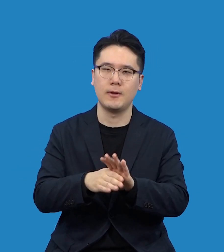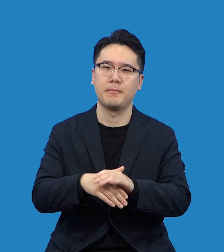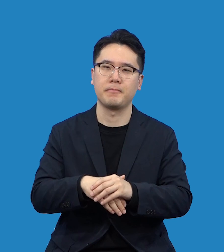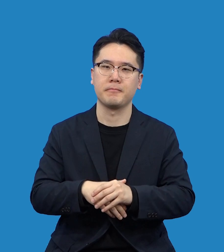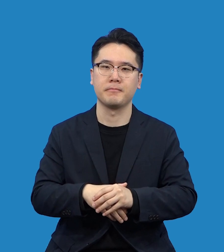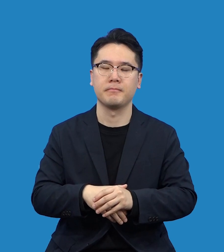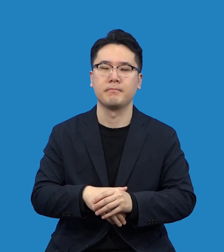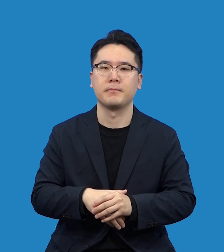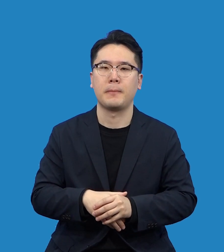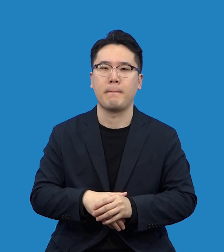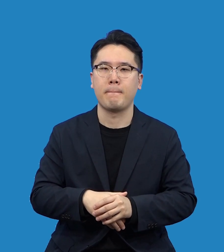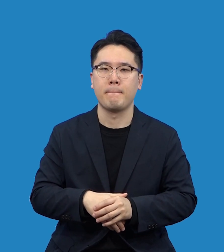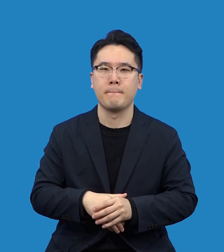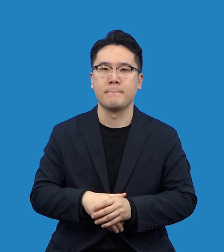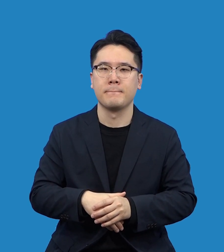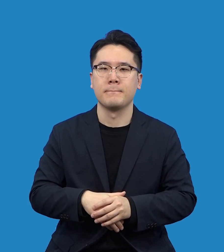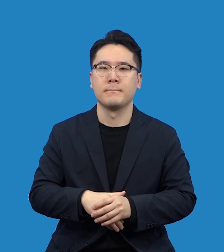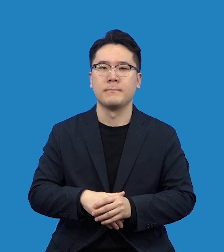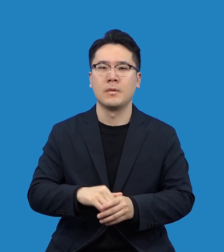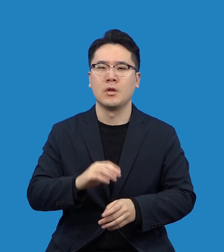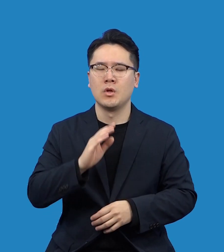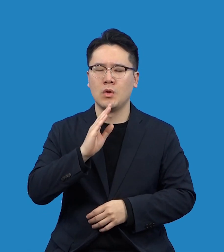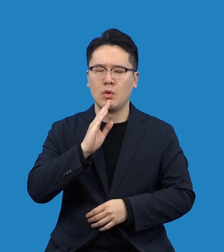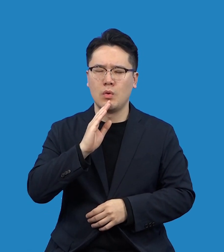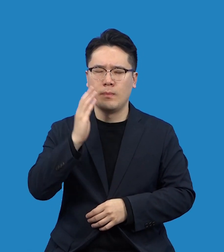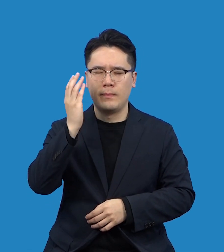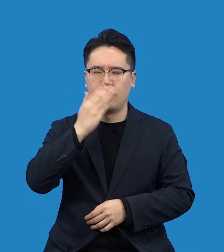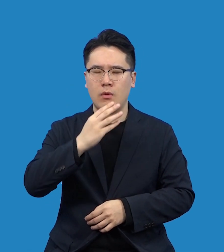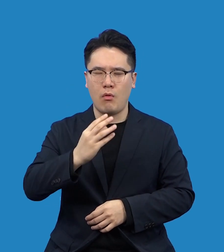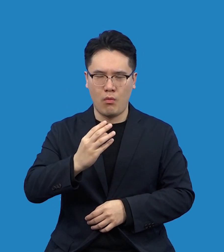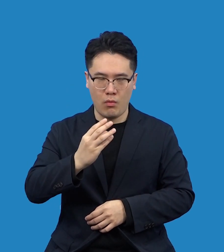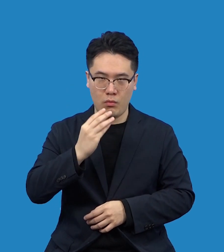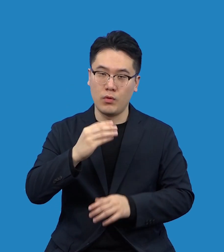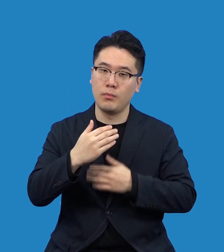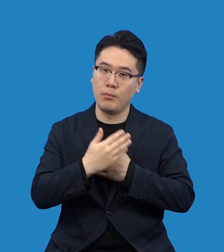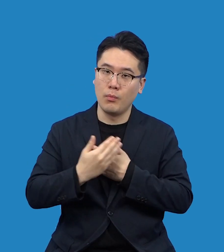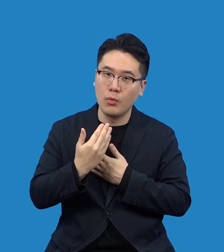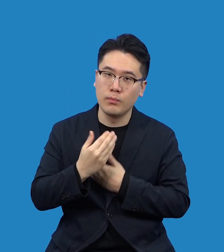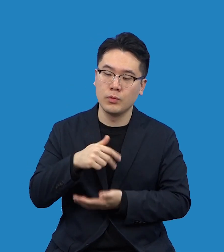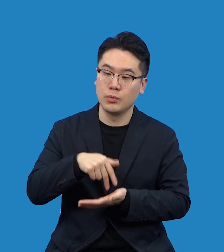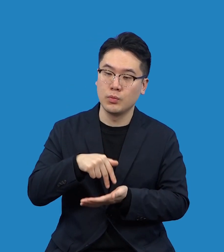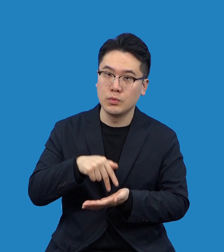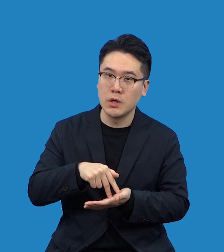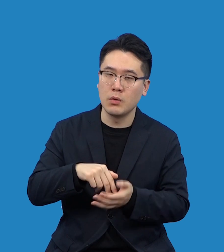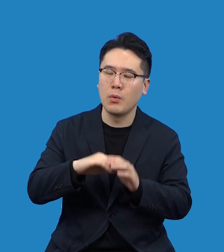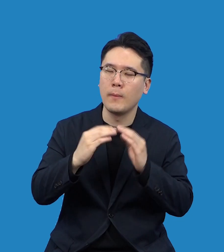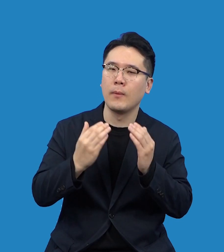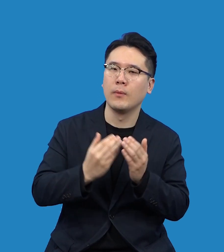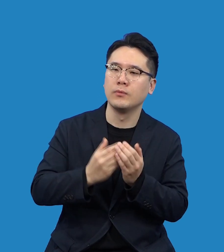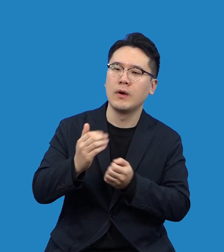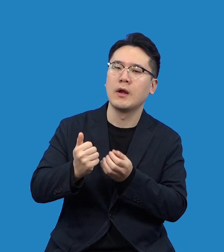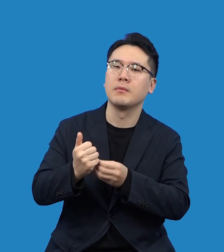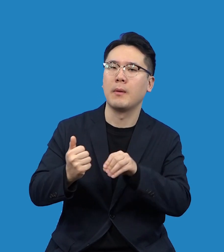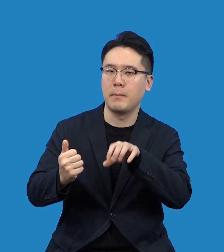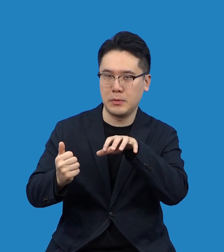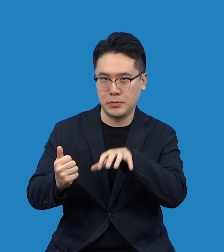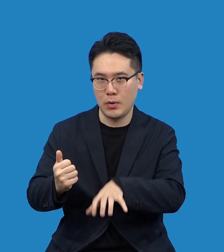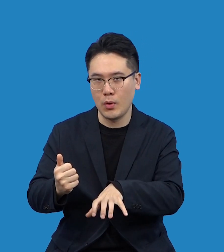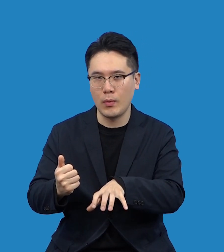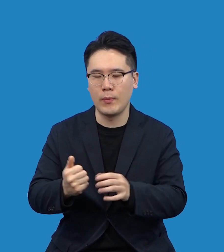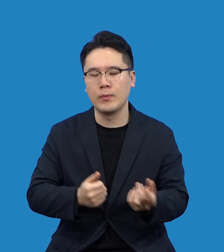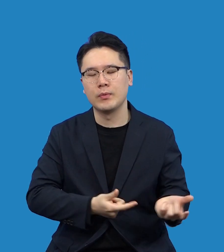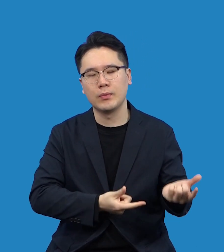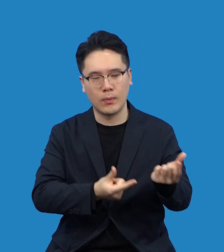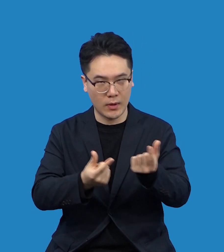신령한 몸으로 신령한 존재로 모두 다 하나님 앞에서 하나님과 더불어